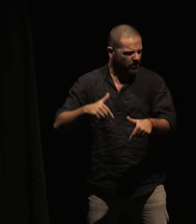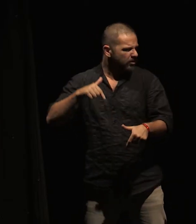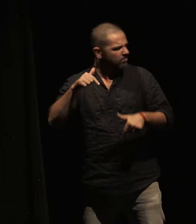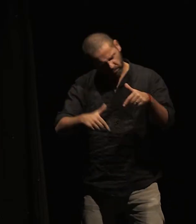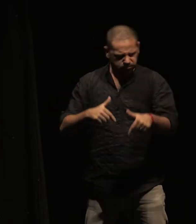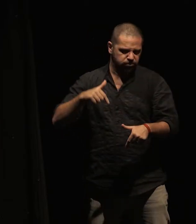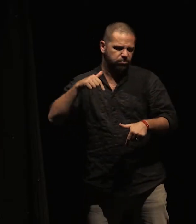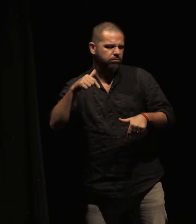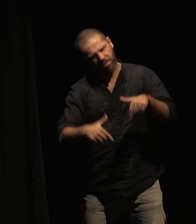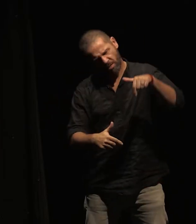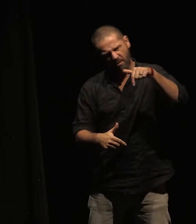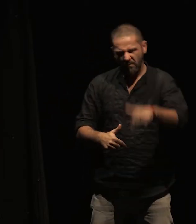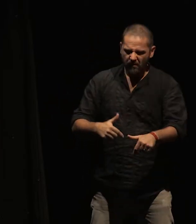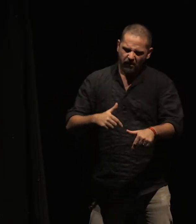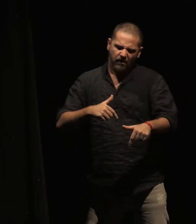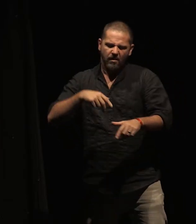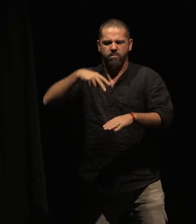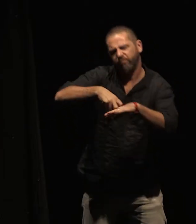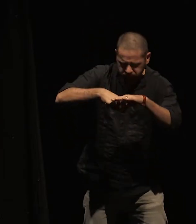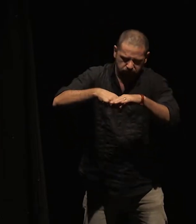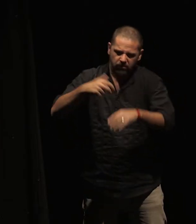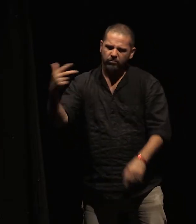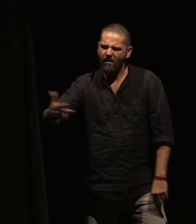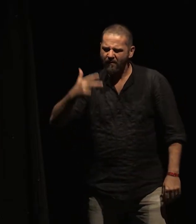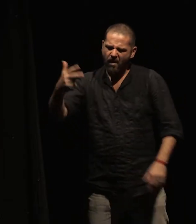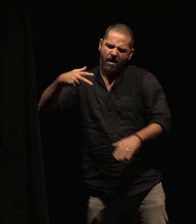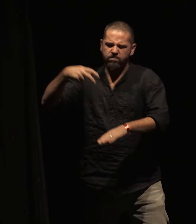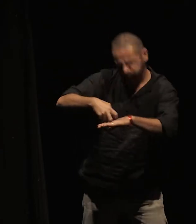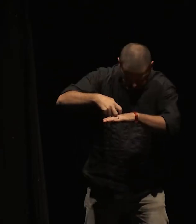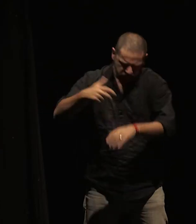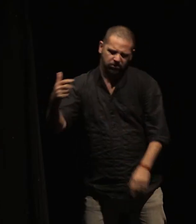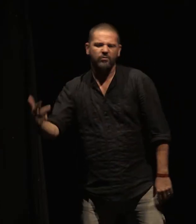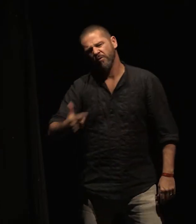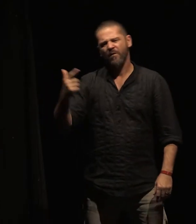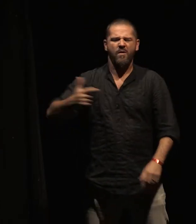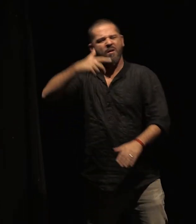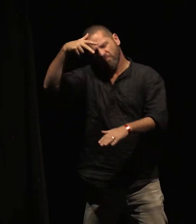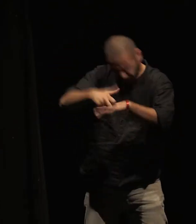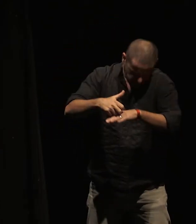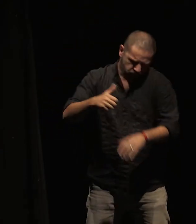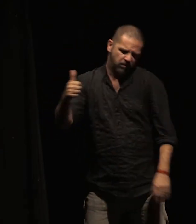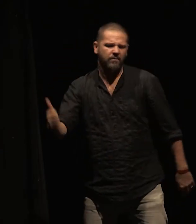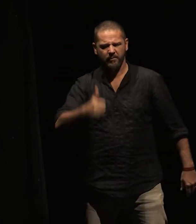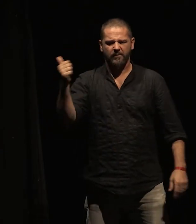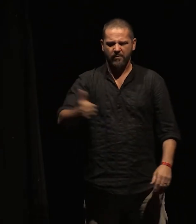trois fois sur les genoux. Puis il s'arrêta soudain et me demanda « Dis-moi vraiment,